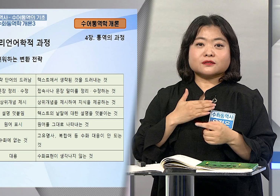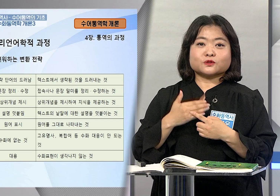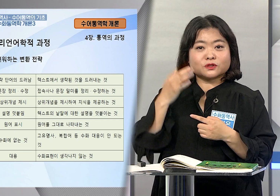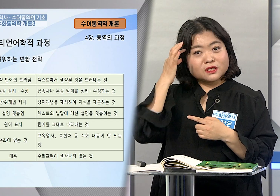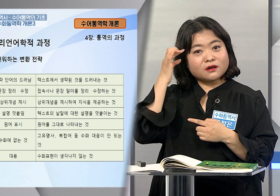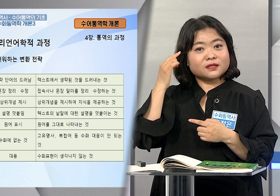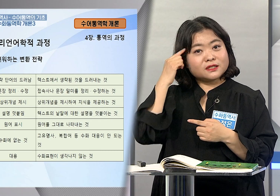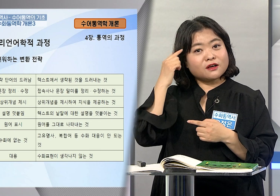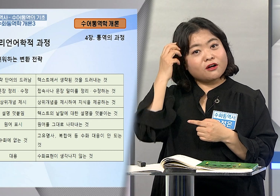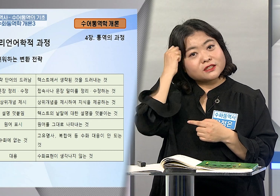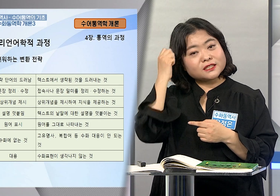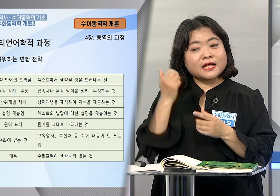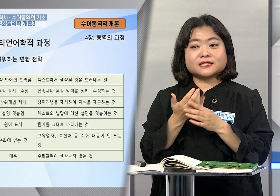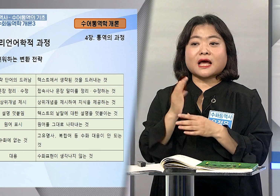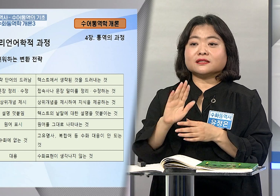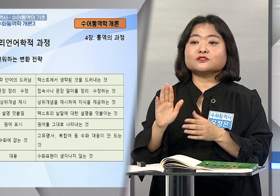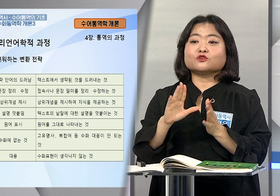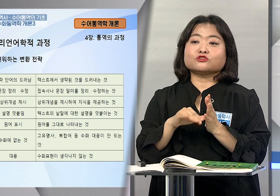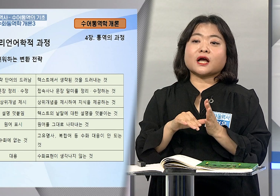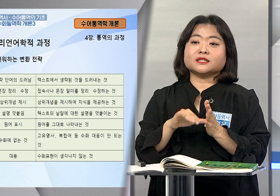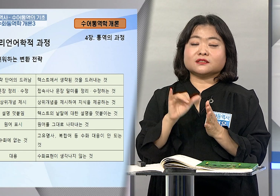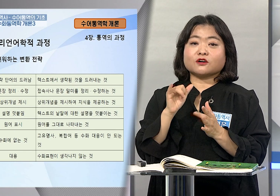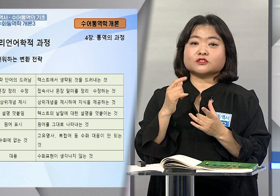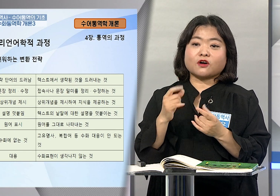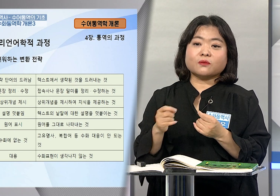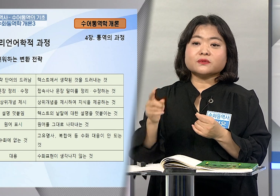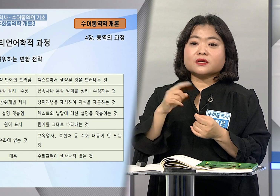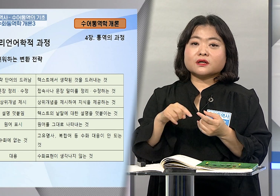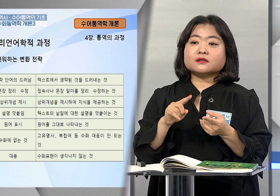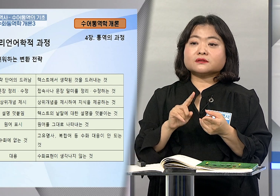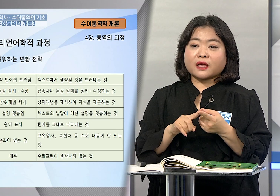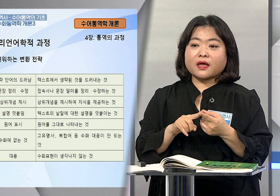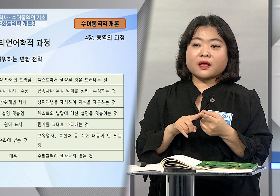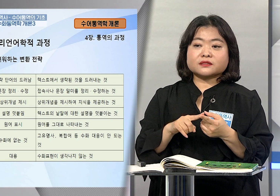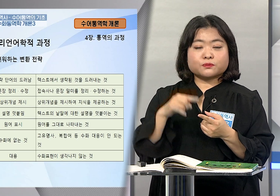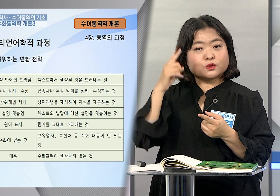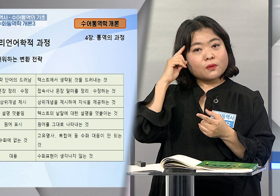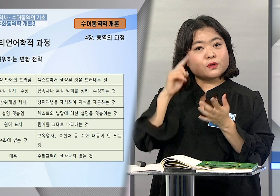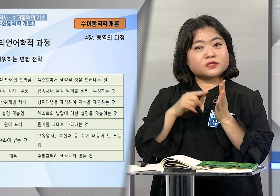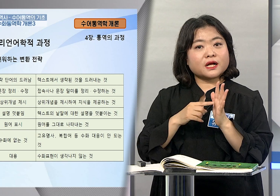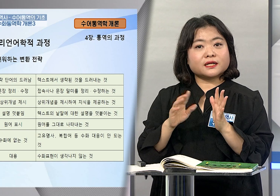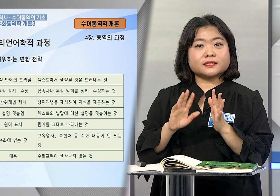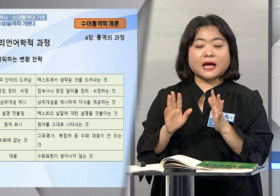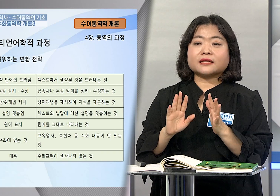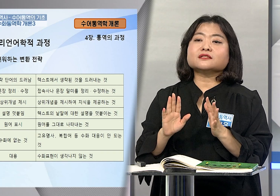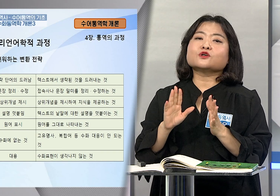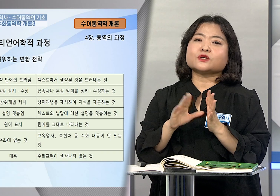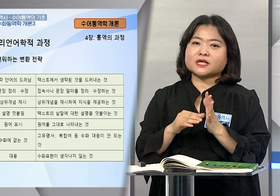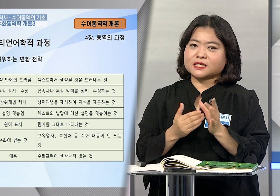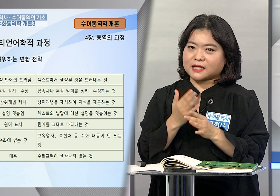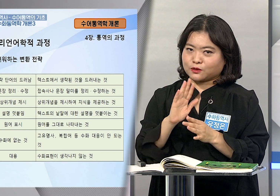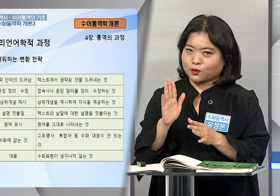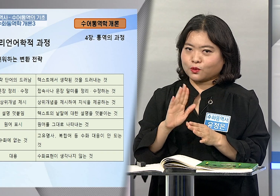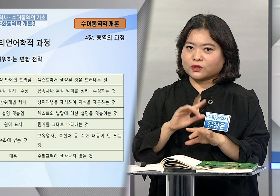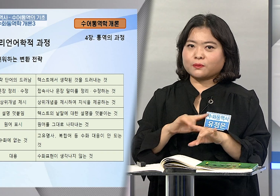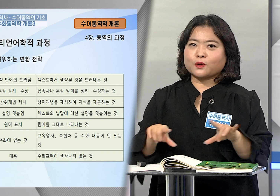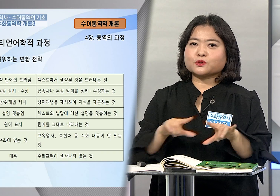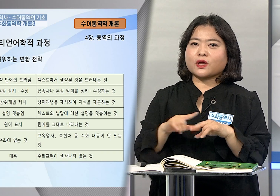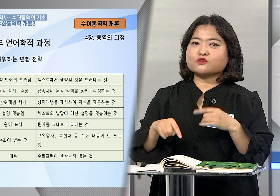것도 기억이 나지 않는 경우가 있는 것처럼 이럴 때 수화 표현이 생각나지 않는 경우가 생기지 않도록 우리가 평소에